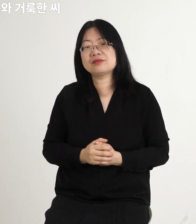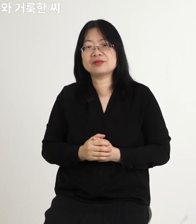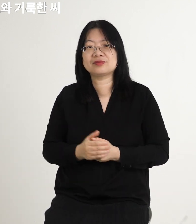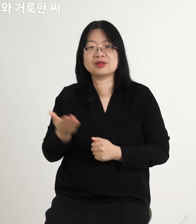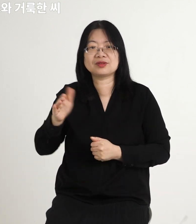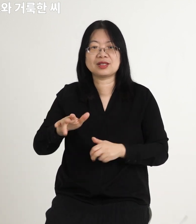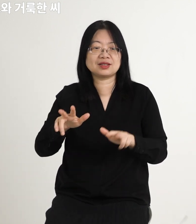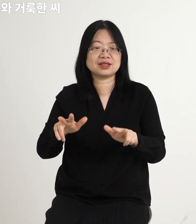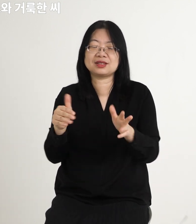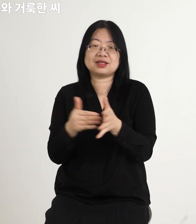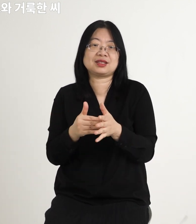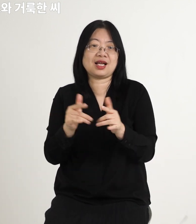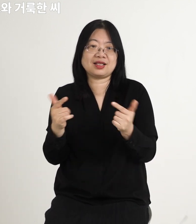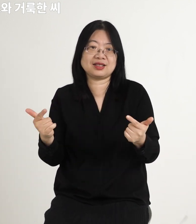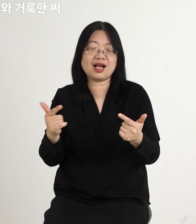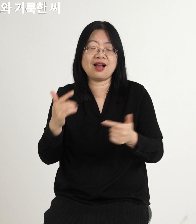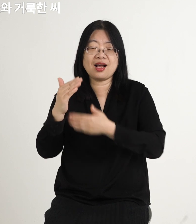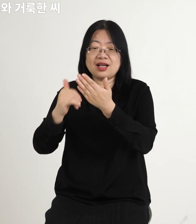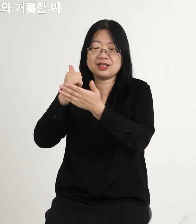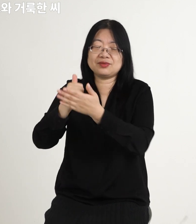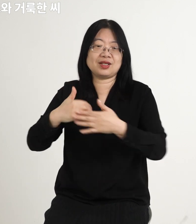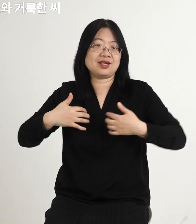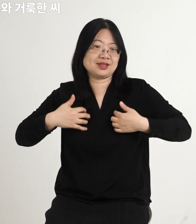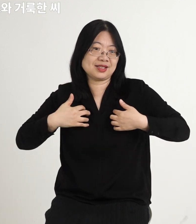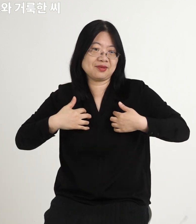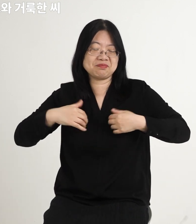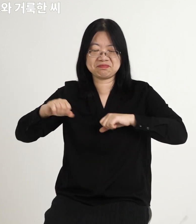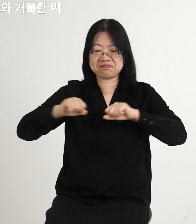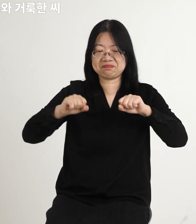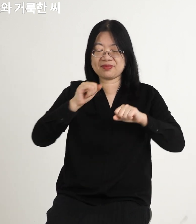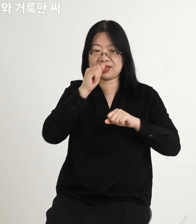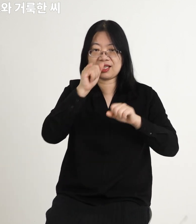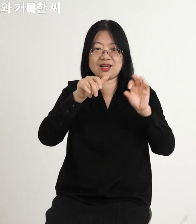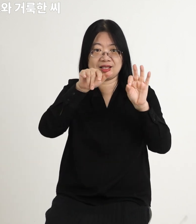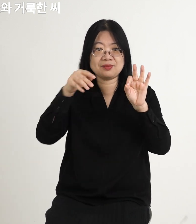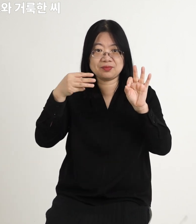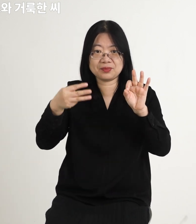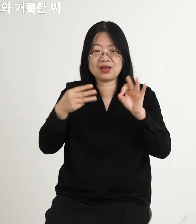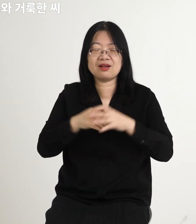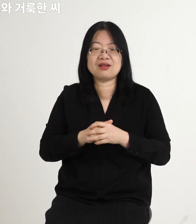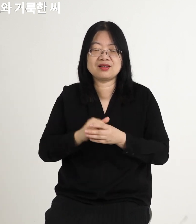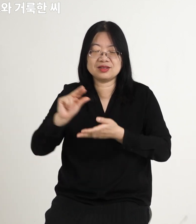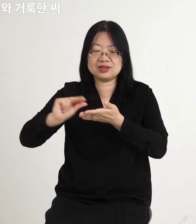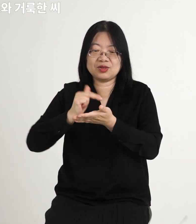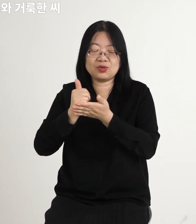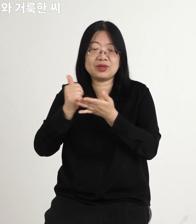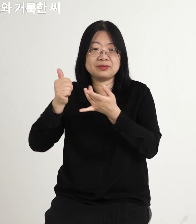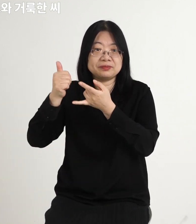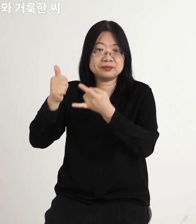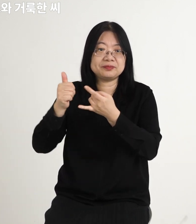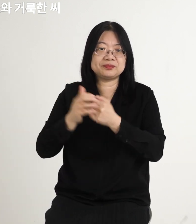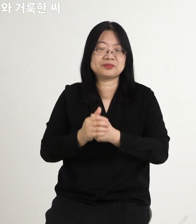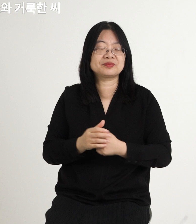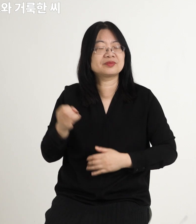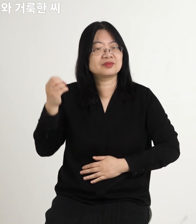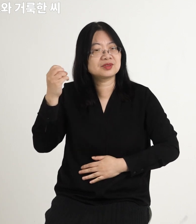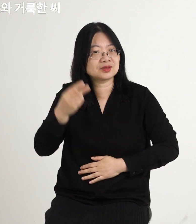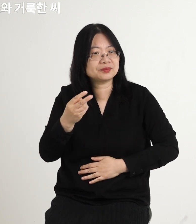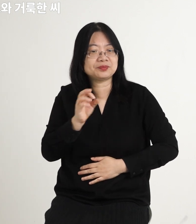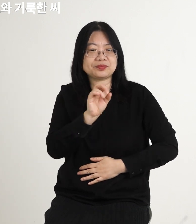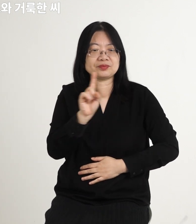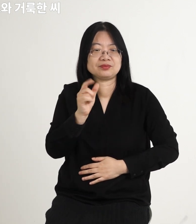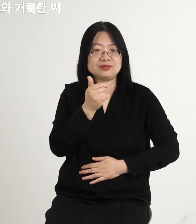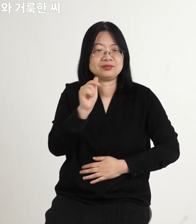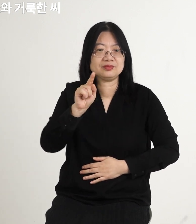그치질 않고 하나님이 재밌는 액션을 취하십니다. 10절. 여호와께서 또